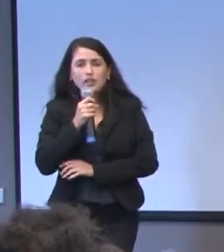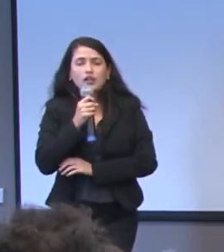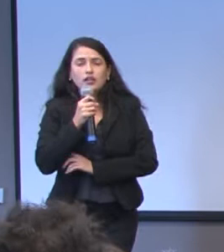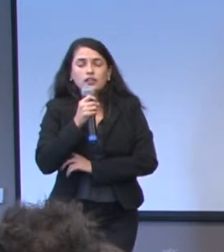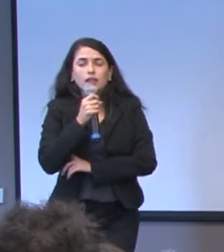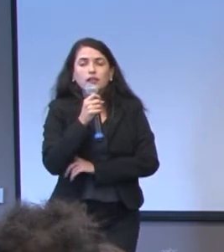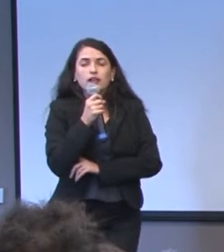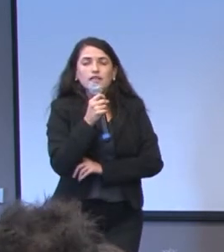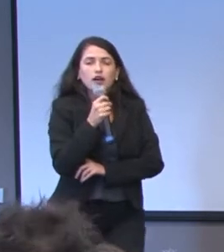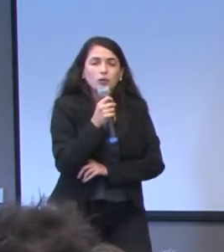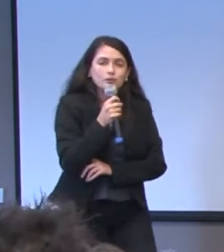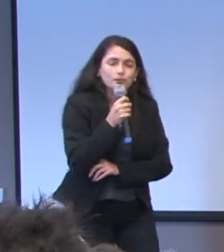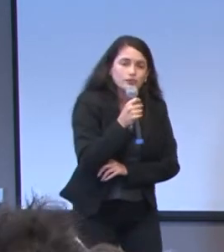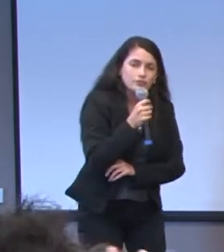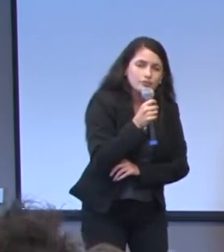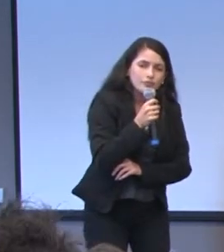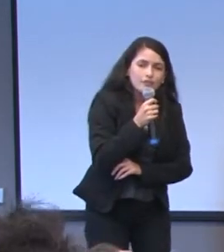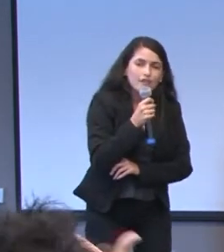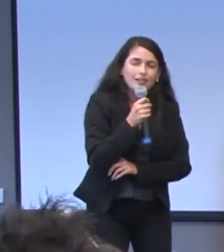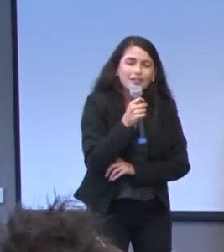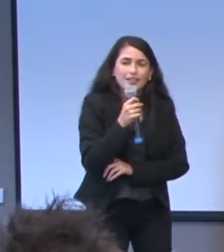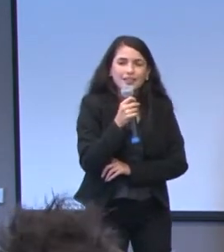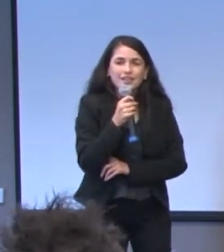Guarulhos, na educação